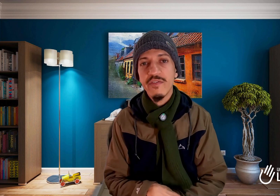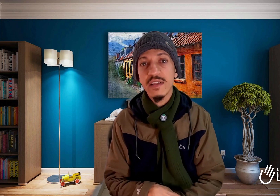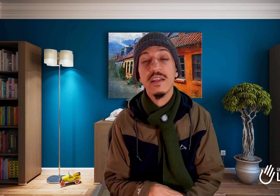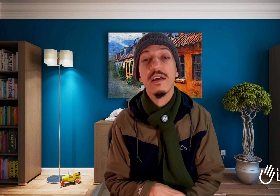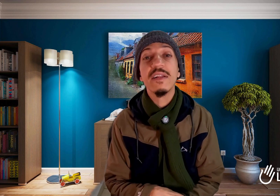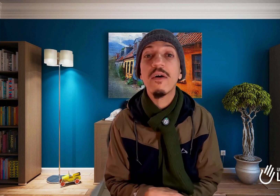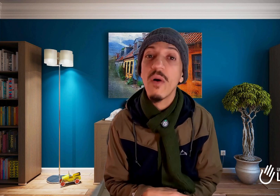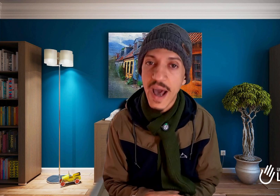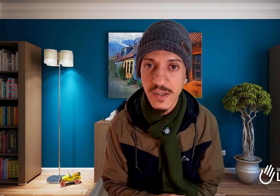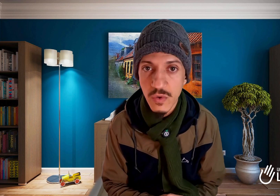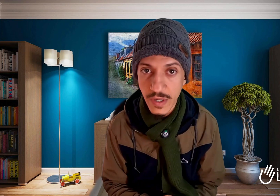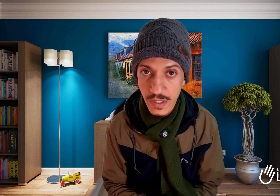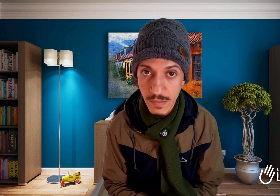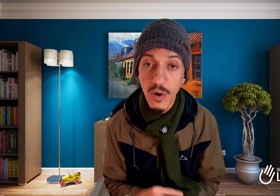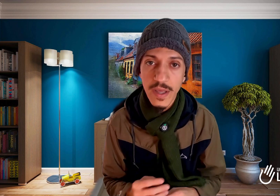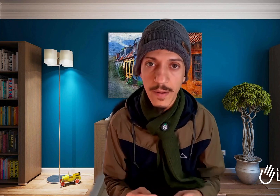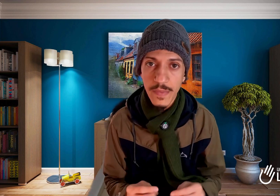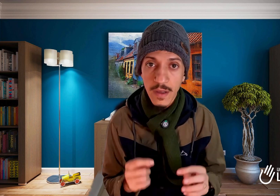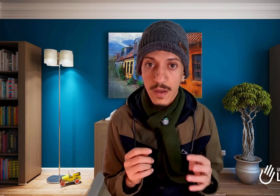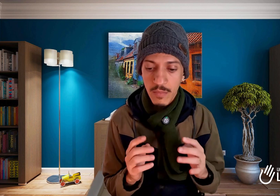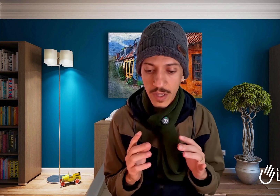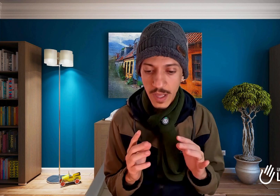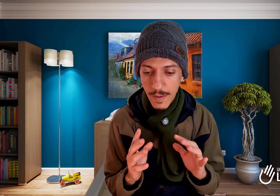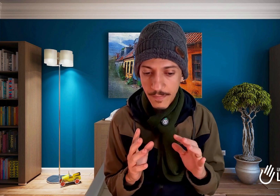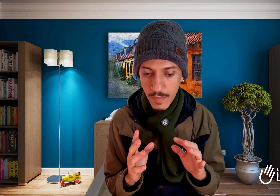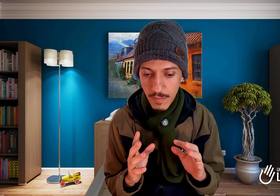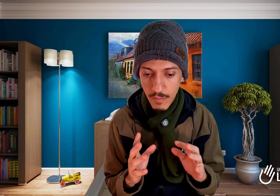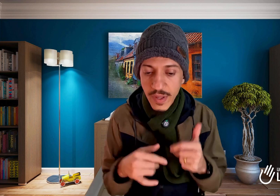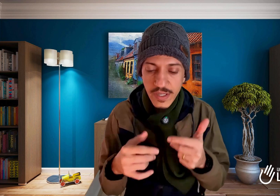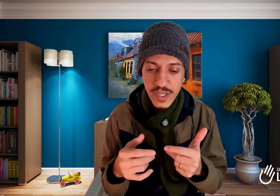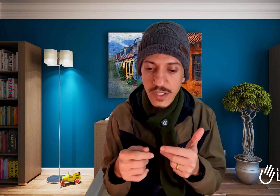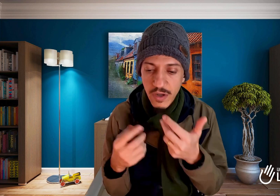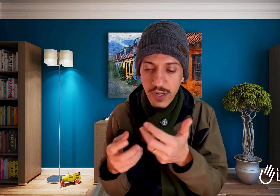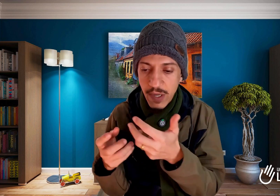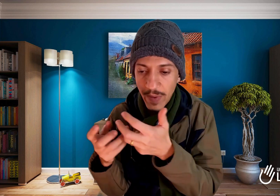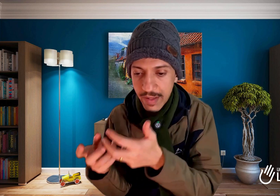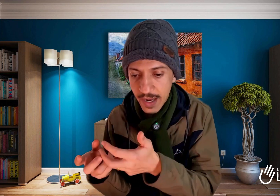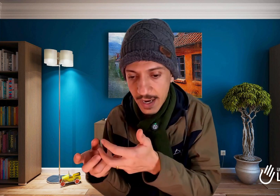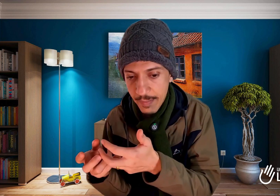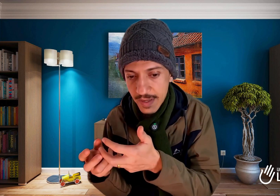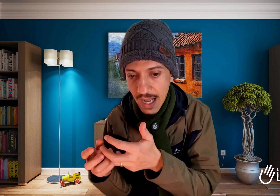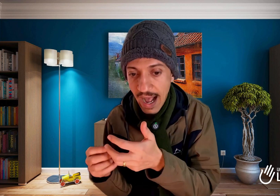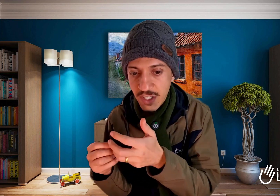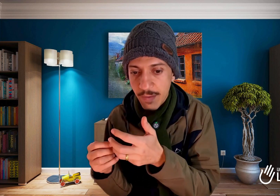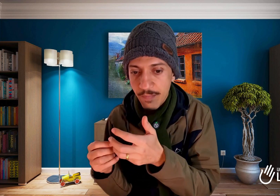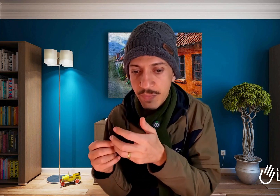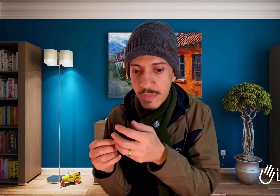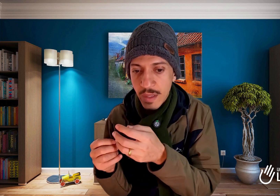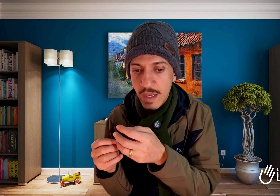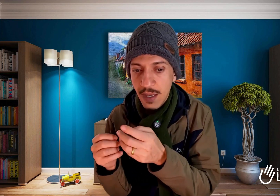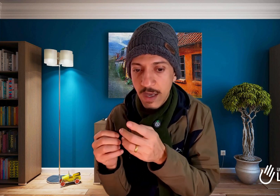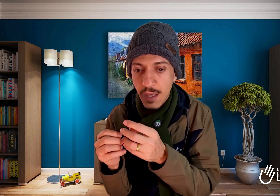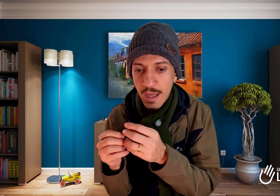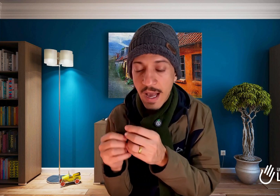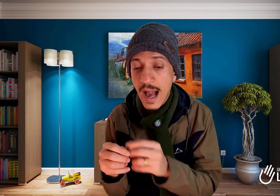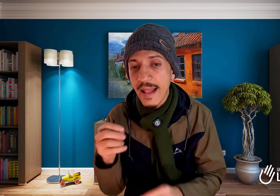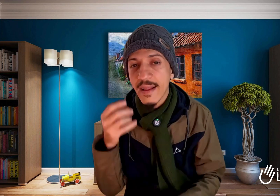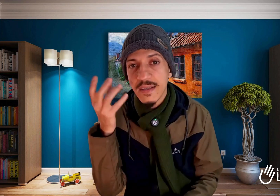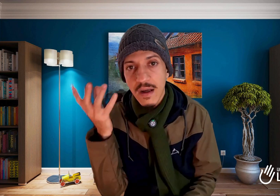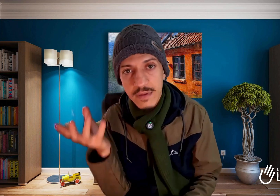tentando decorar as coisas. Por quê? Porque muita gente, na hora de aprender a Libras, acha que cada sinal da